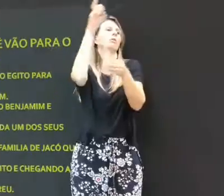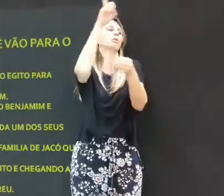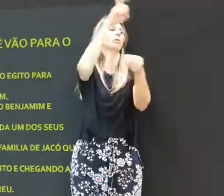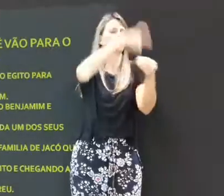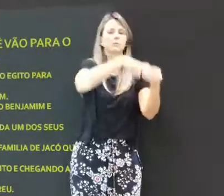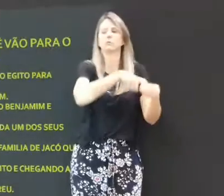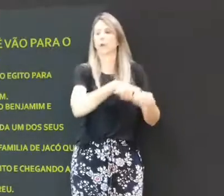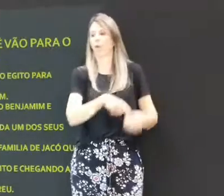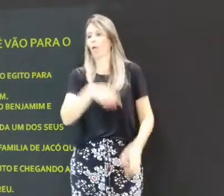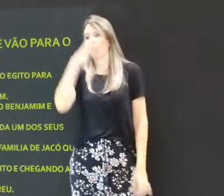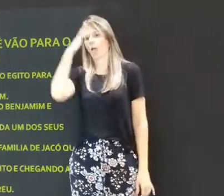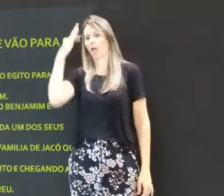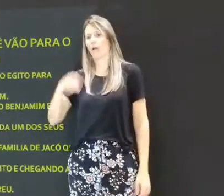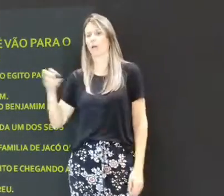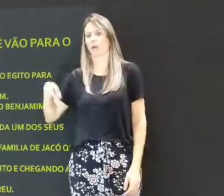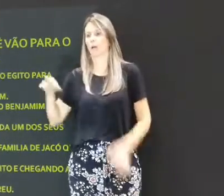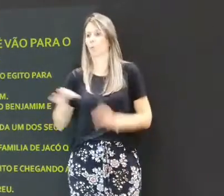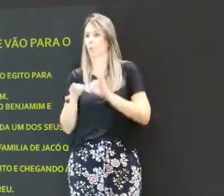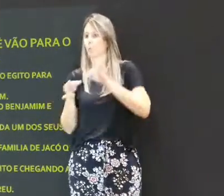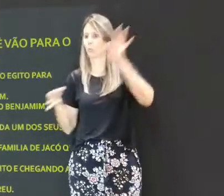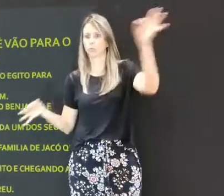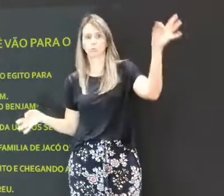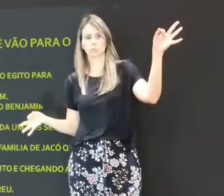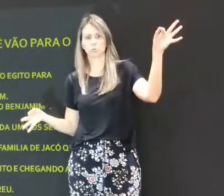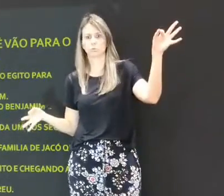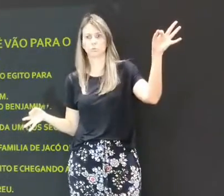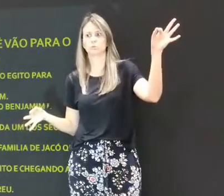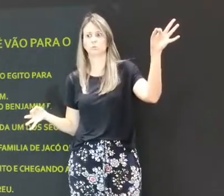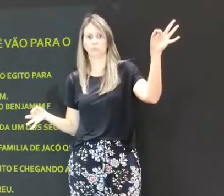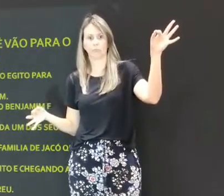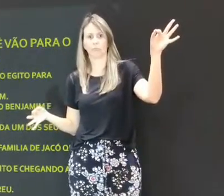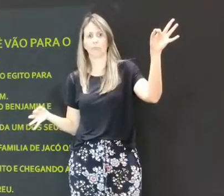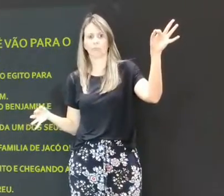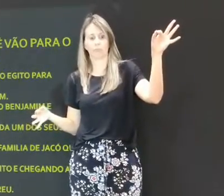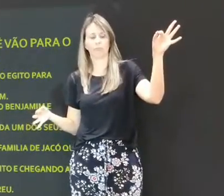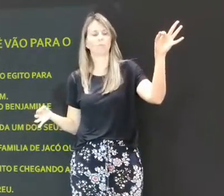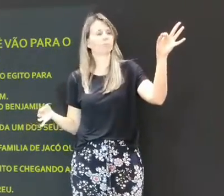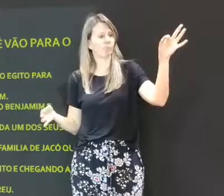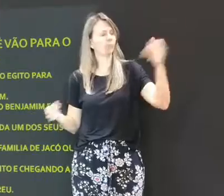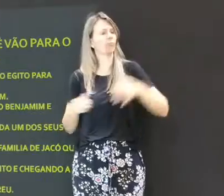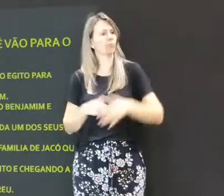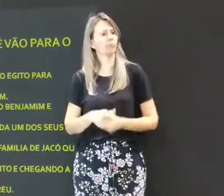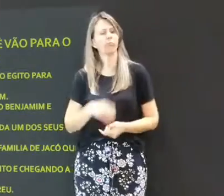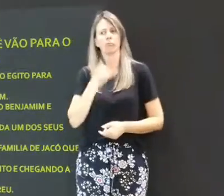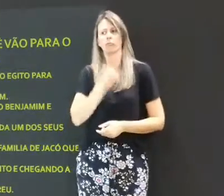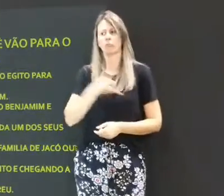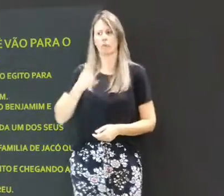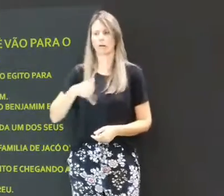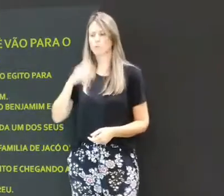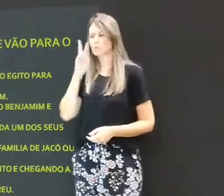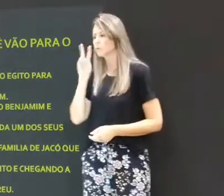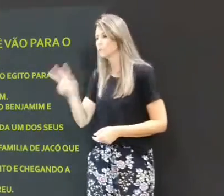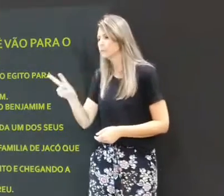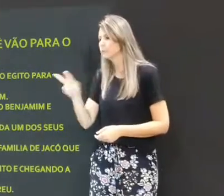né? Voltaram para o Egito. É uma distância muito longa. E a história fala sobre isso. Quando